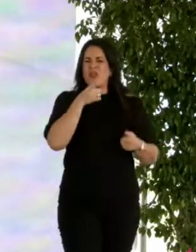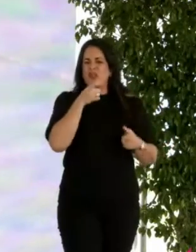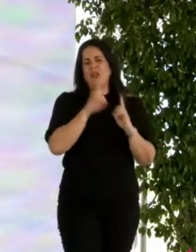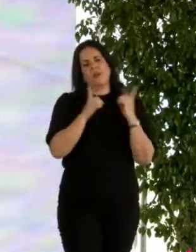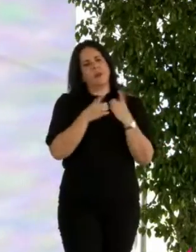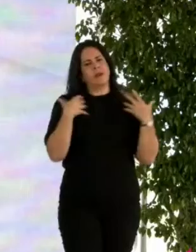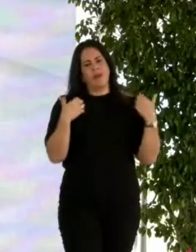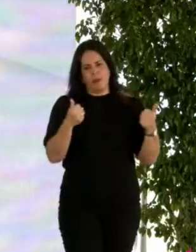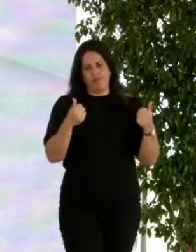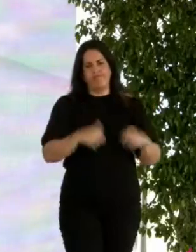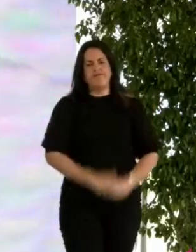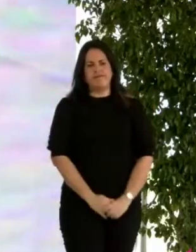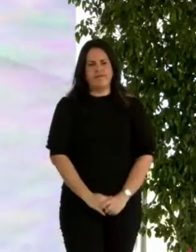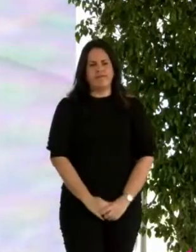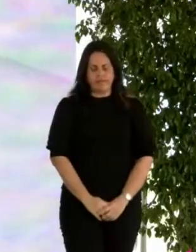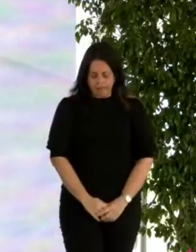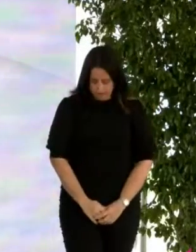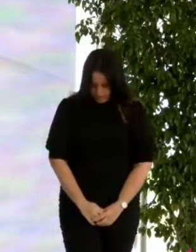Departamento de Salud.